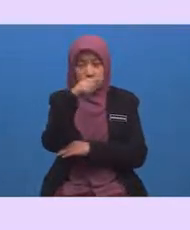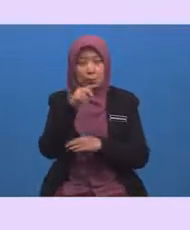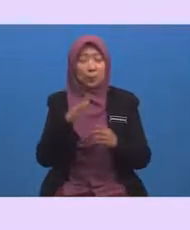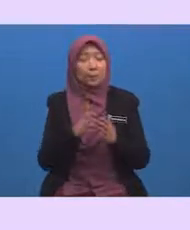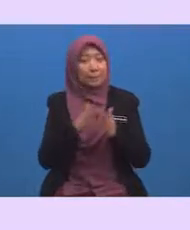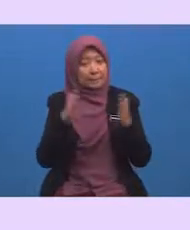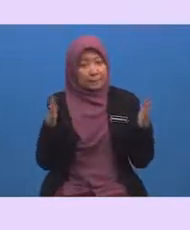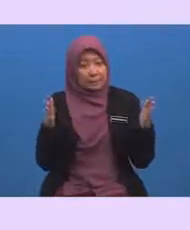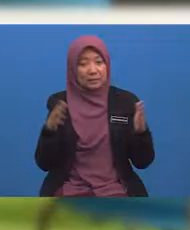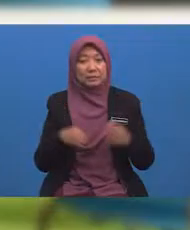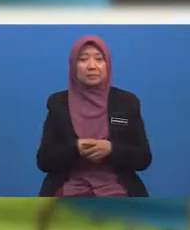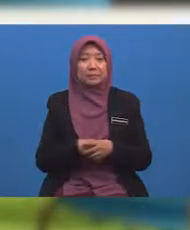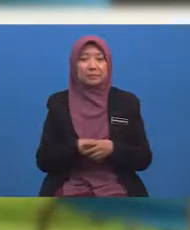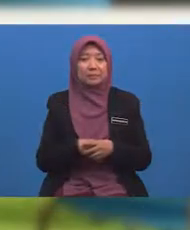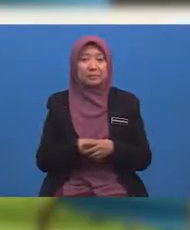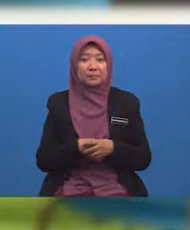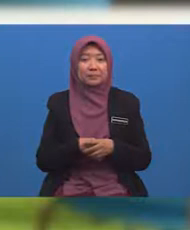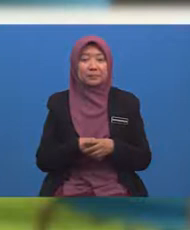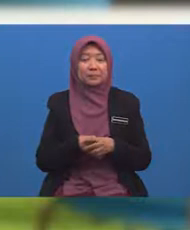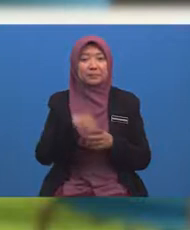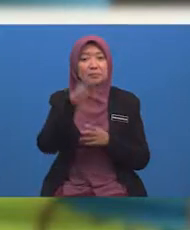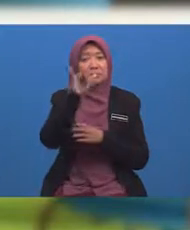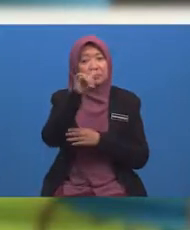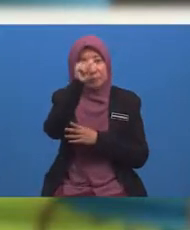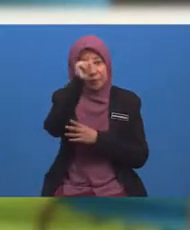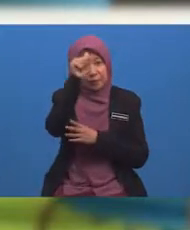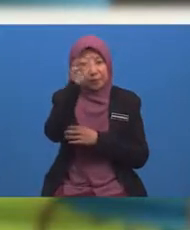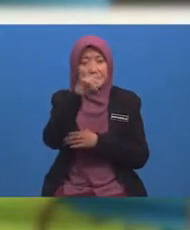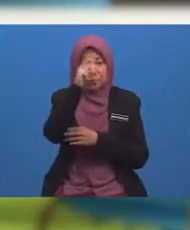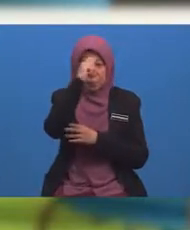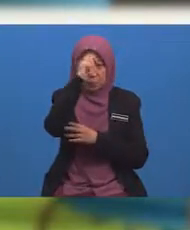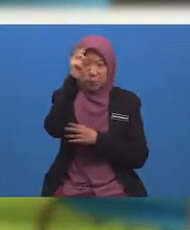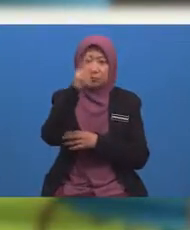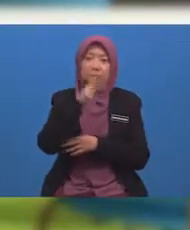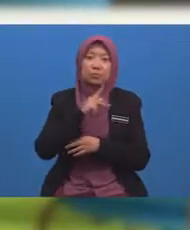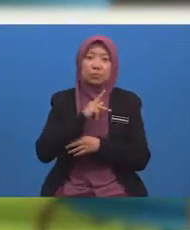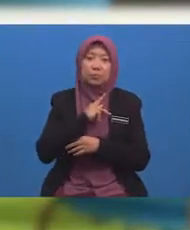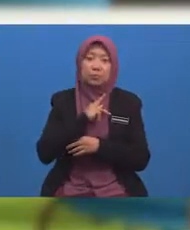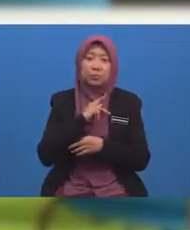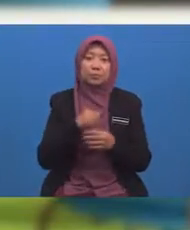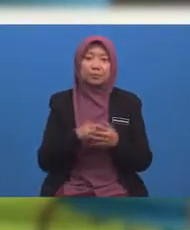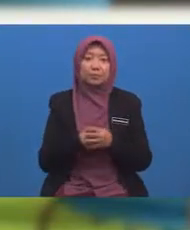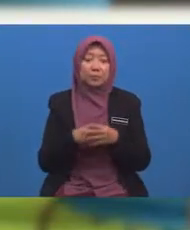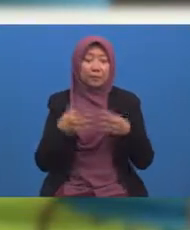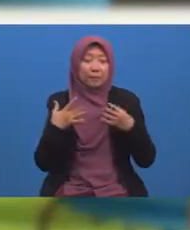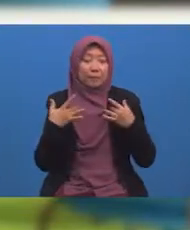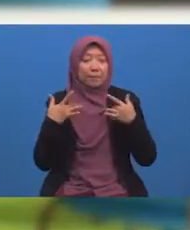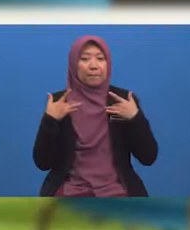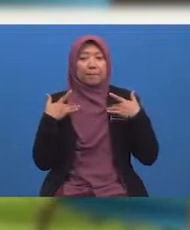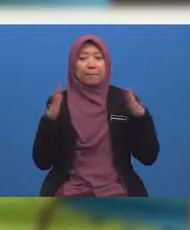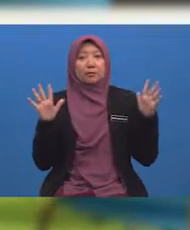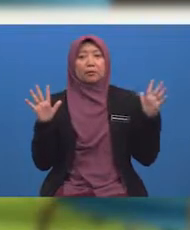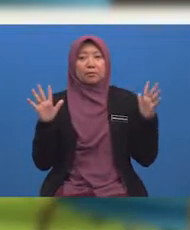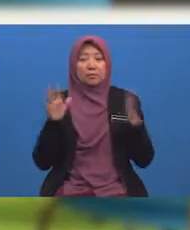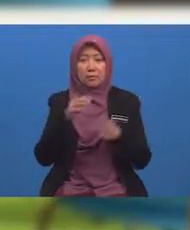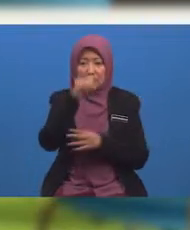tumbesaran. Ya Allah, ya Tuhanku, murid-murid, betapa hebatnya ciptaan Allah